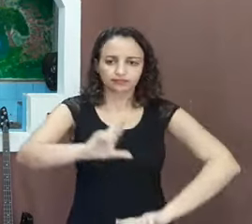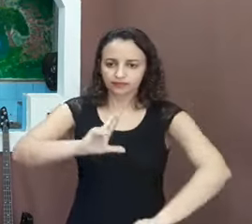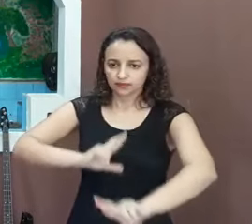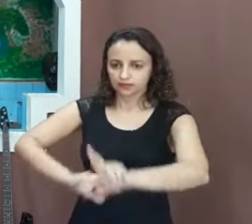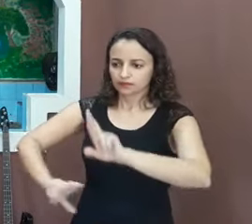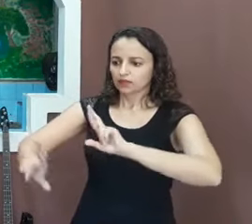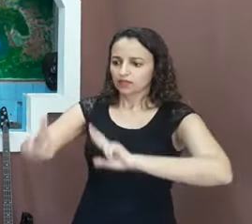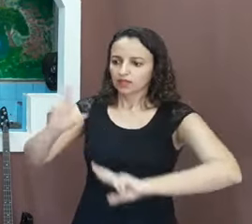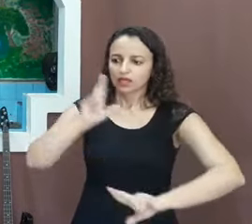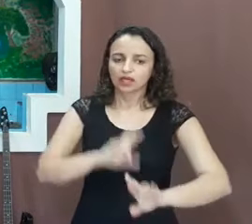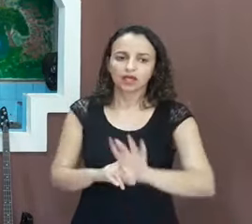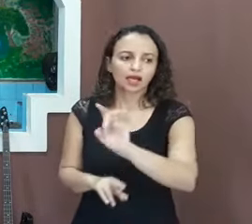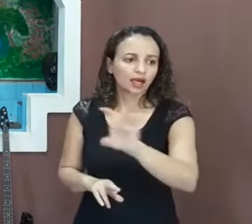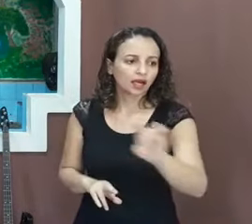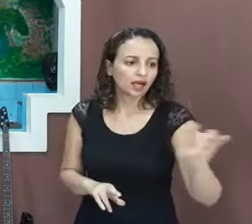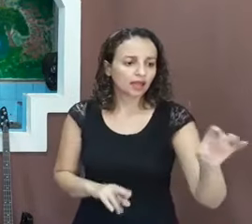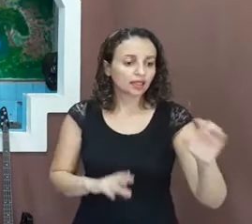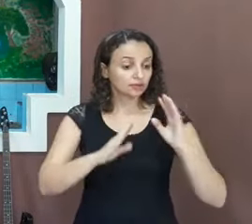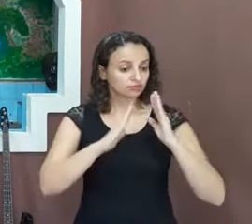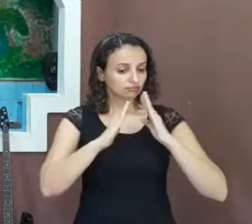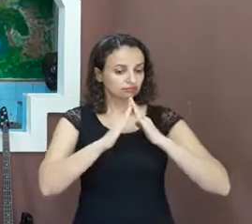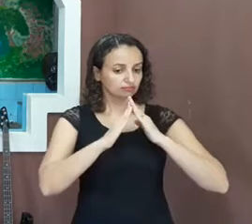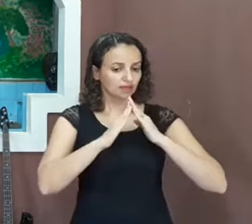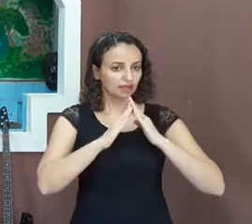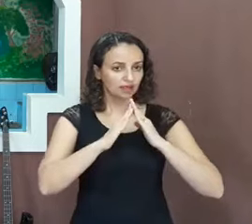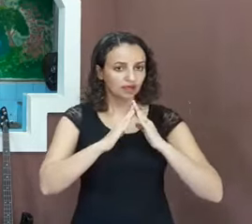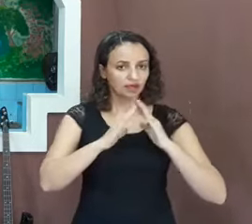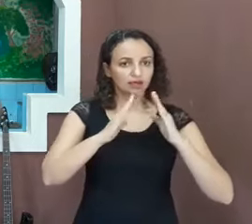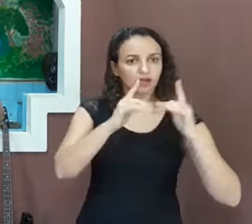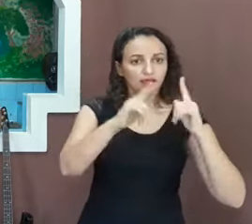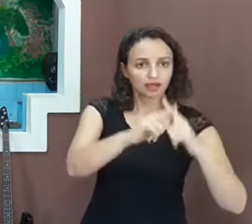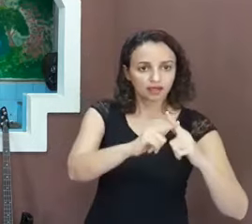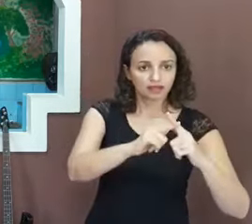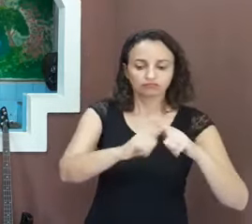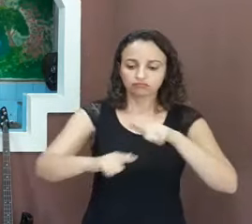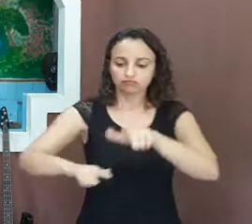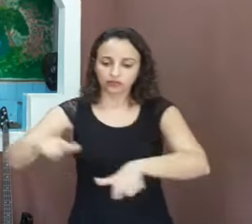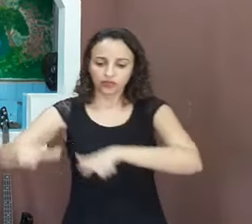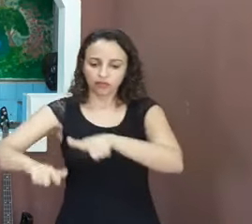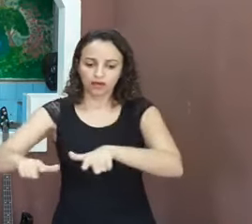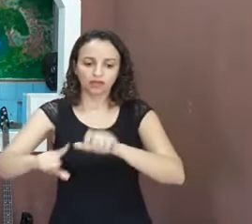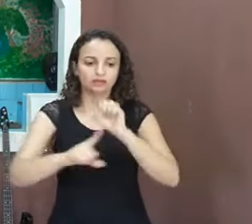com os outros, em casa, na igreja, socialmente e no trabalho.